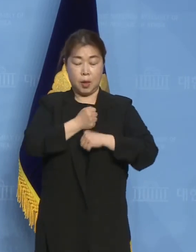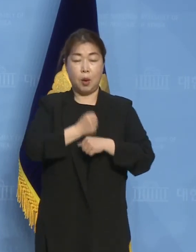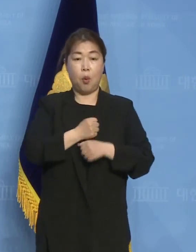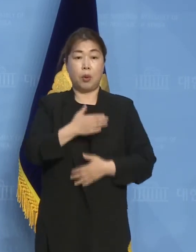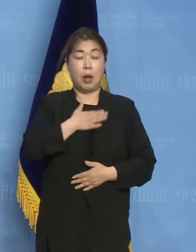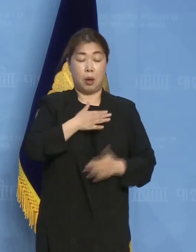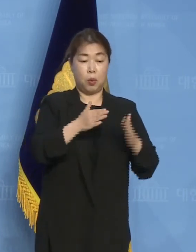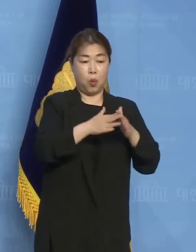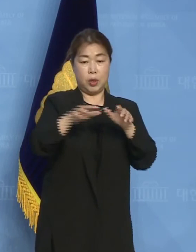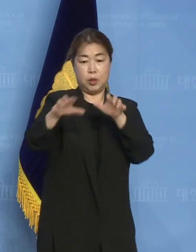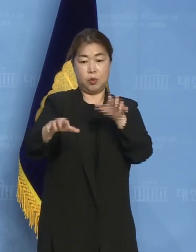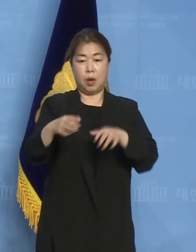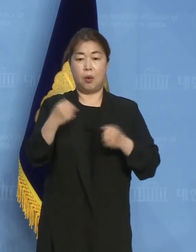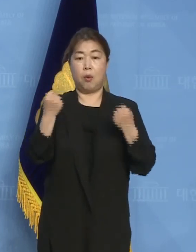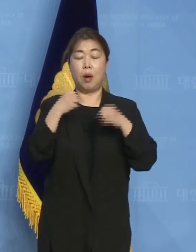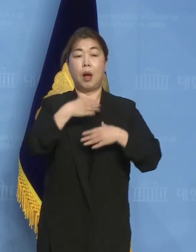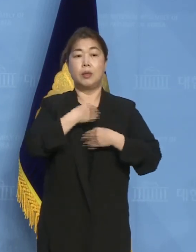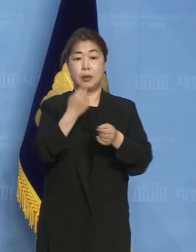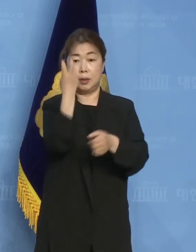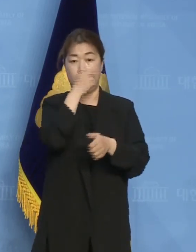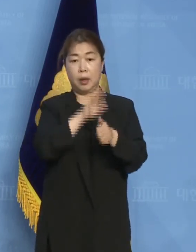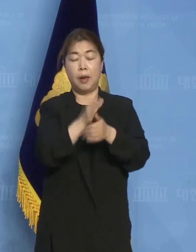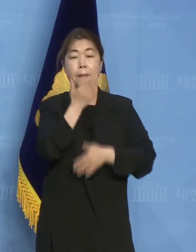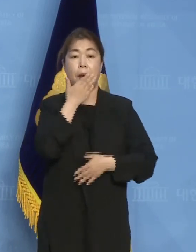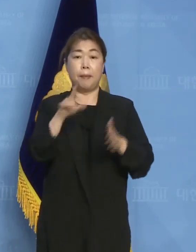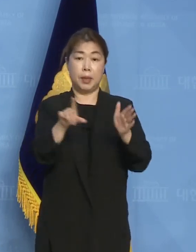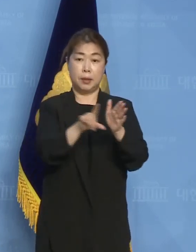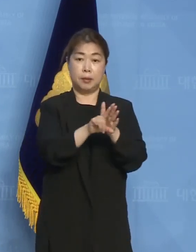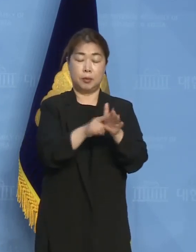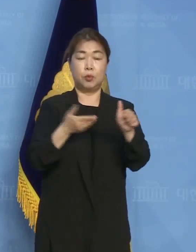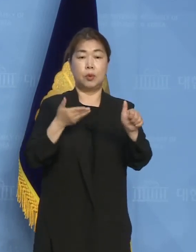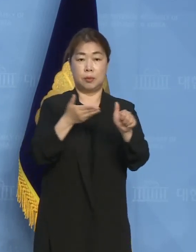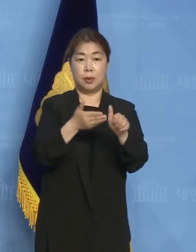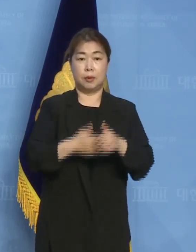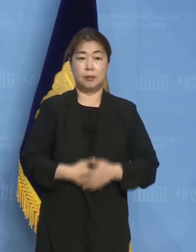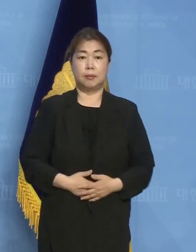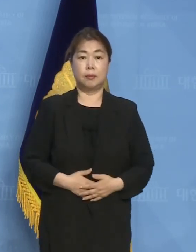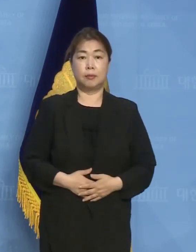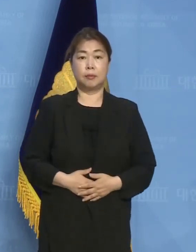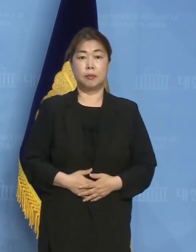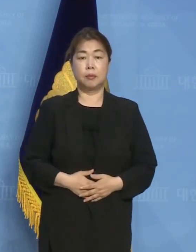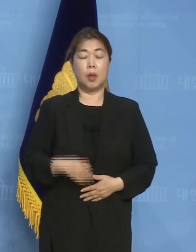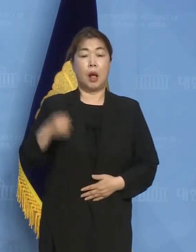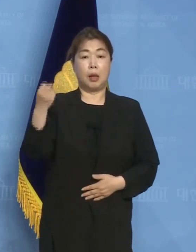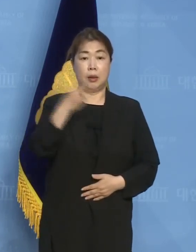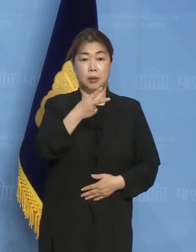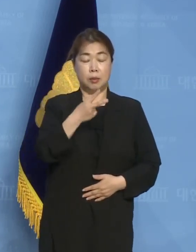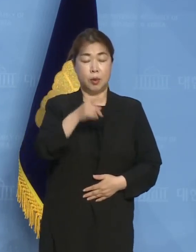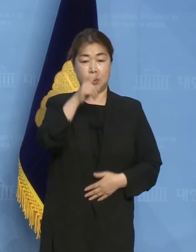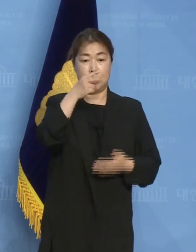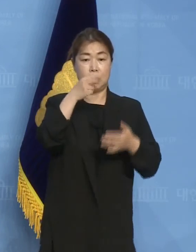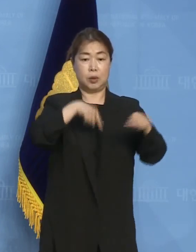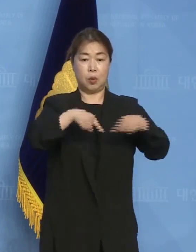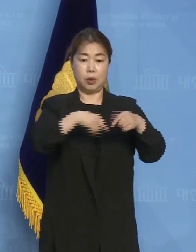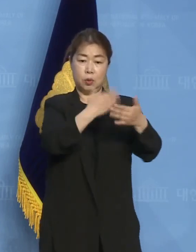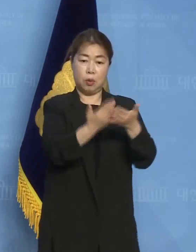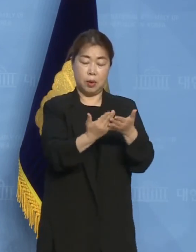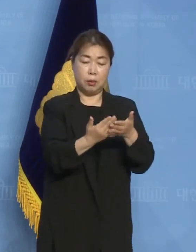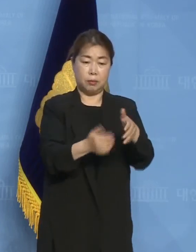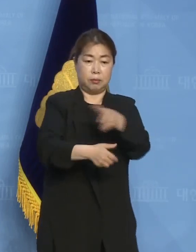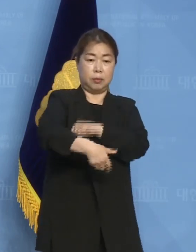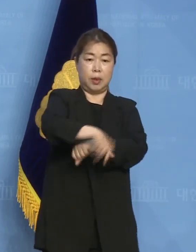나와 이웃의 건강과 안전을 지킬 수 있을 것이란 믿음을 주었습니다. 다시 한번 정치권의